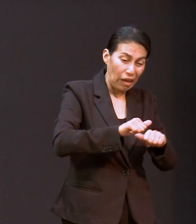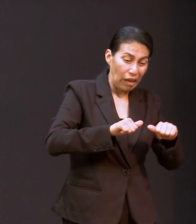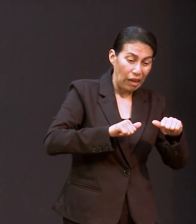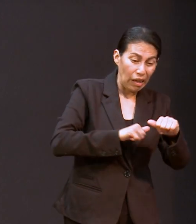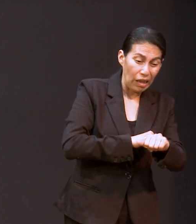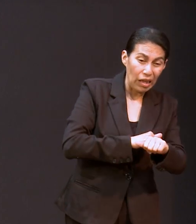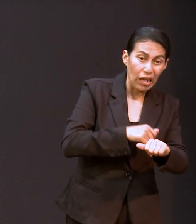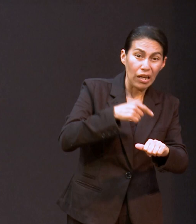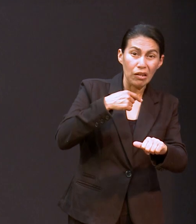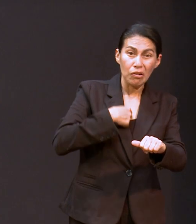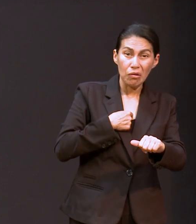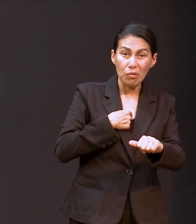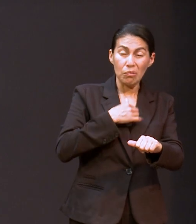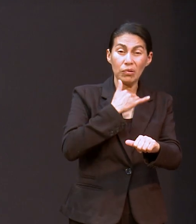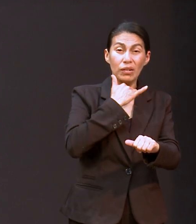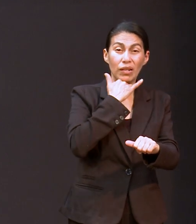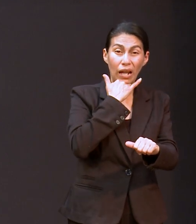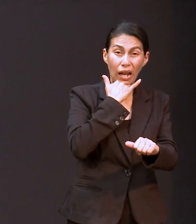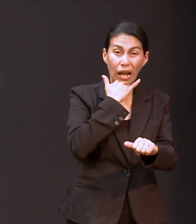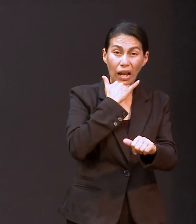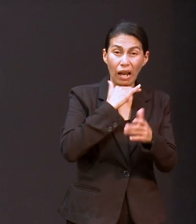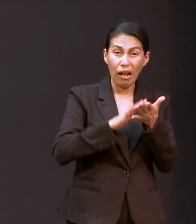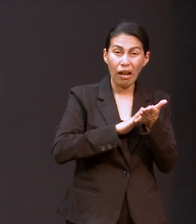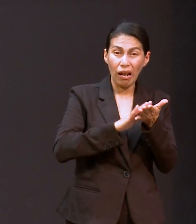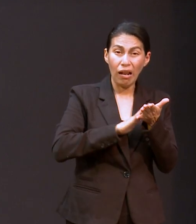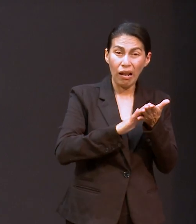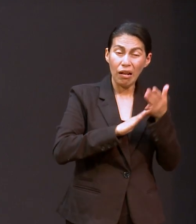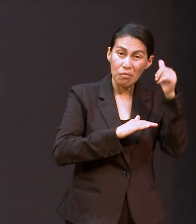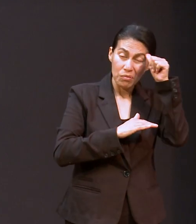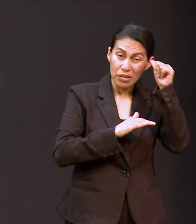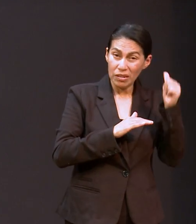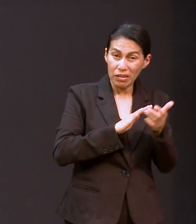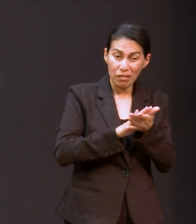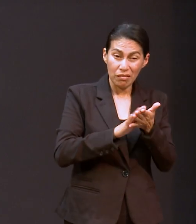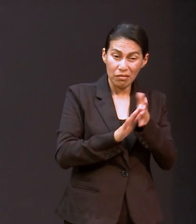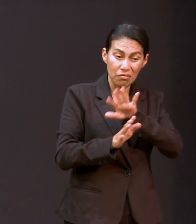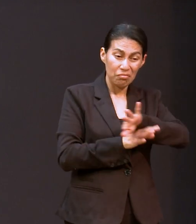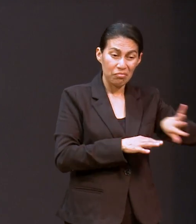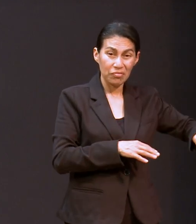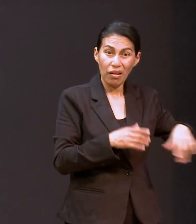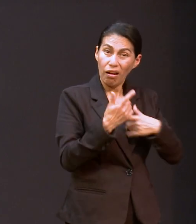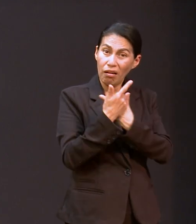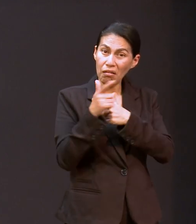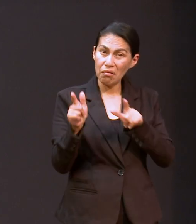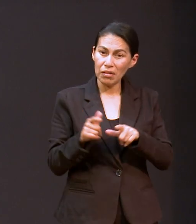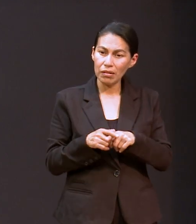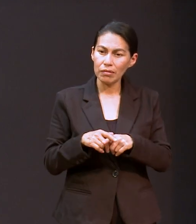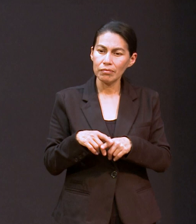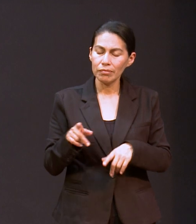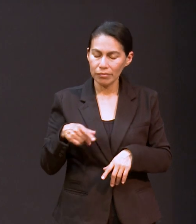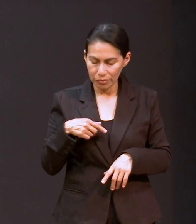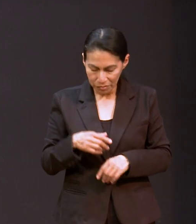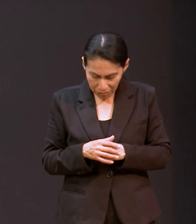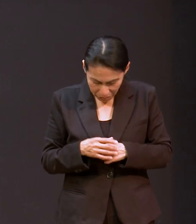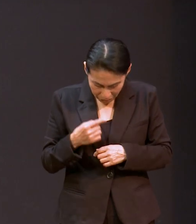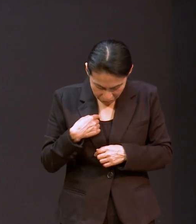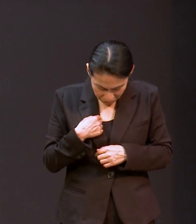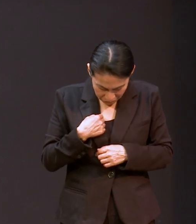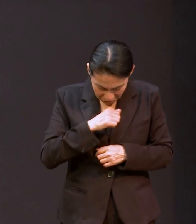para perdón de nuestros pecados y levantarnos el rostro y decirnos hijo